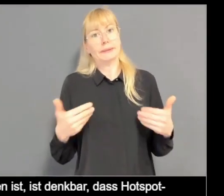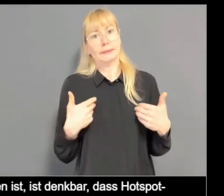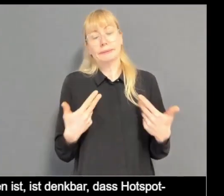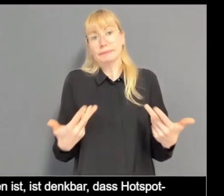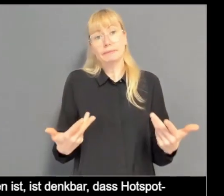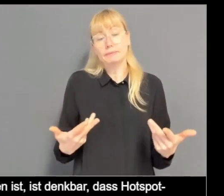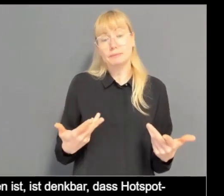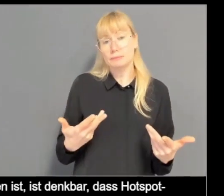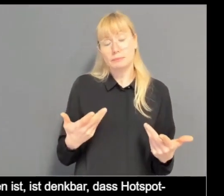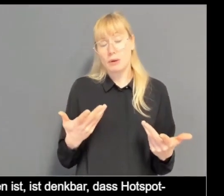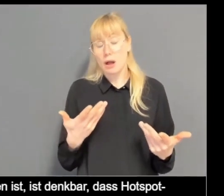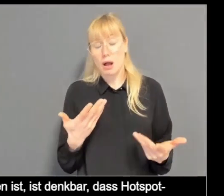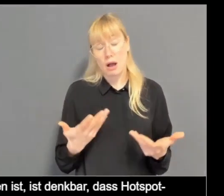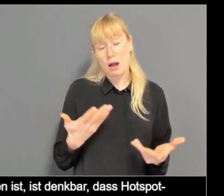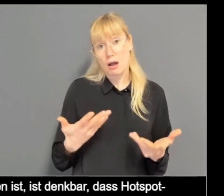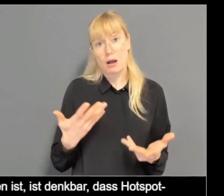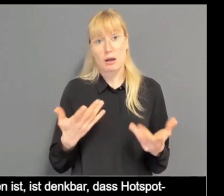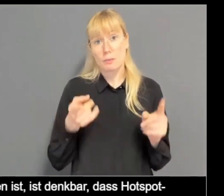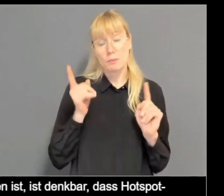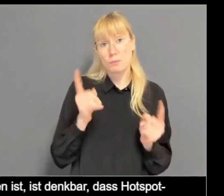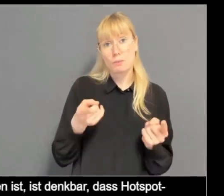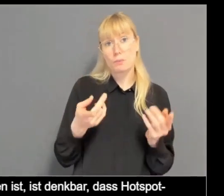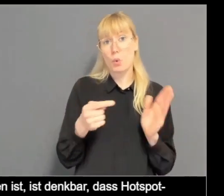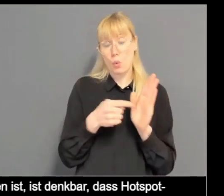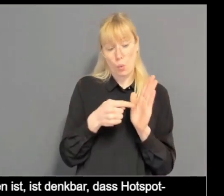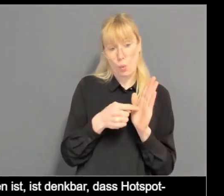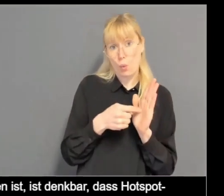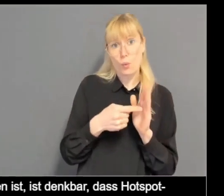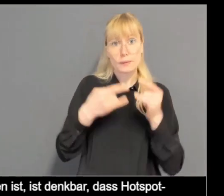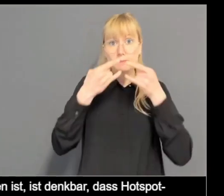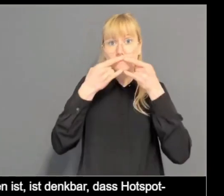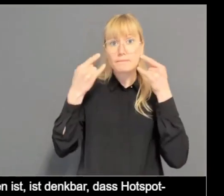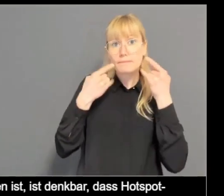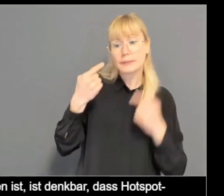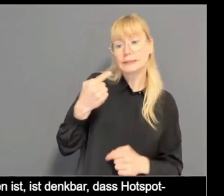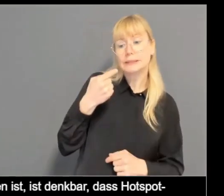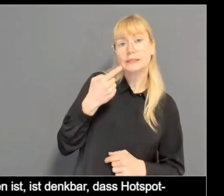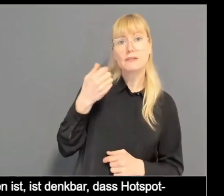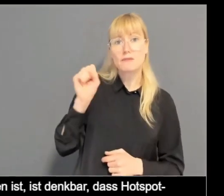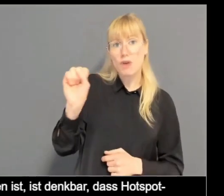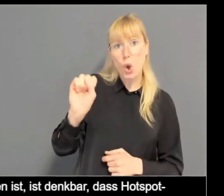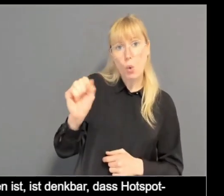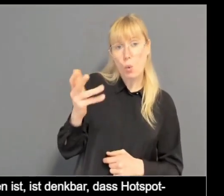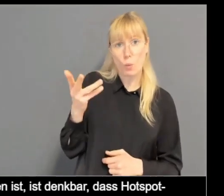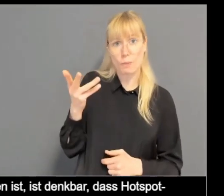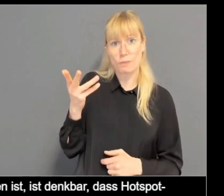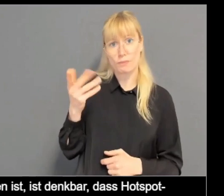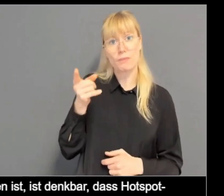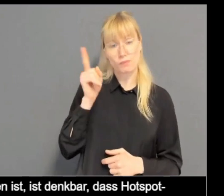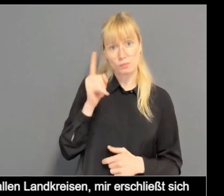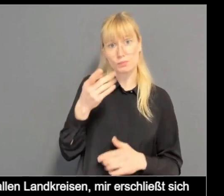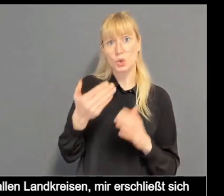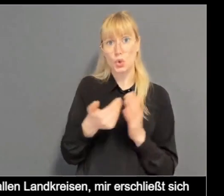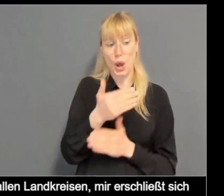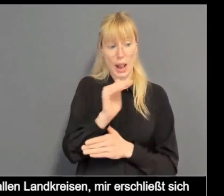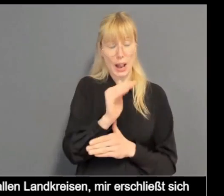erstmal begründen müssen, dass wir es machen. Nicht begründen, dass wir es aufheben, sondern erstmal müssen wir begründen, warum wir Masken im